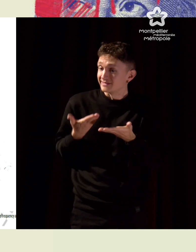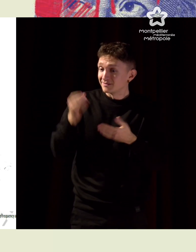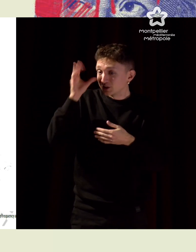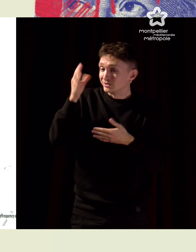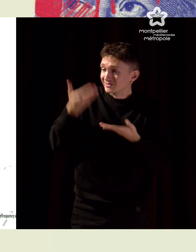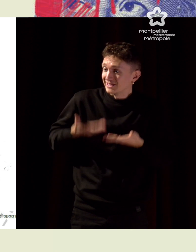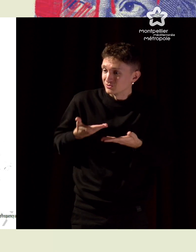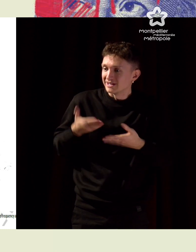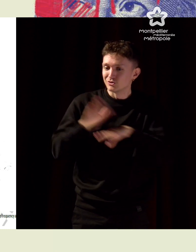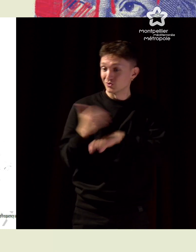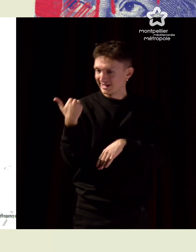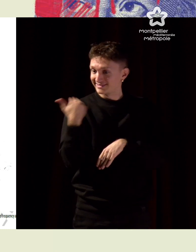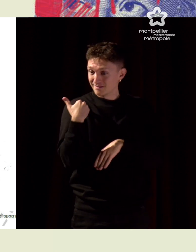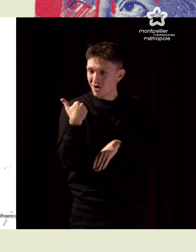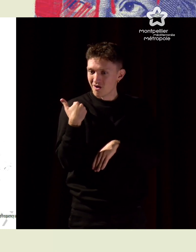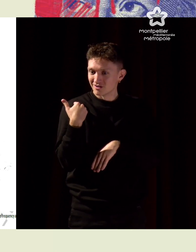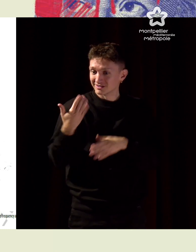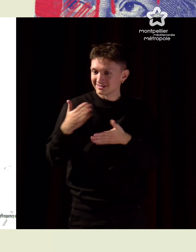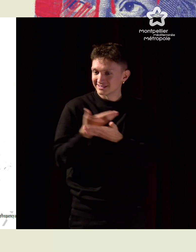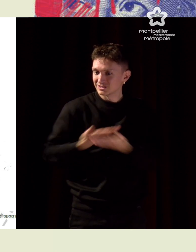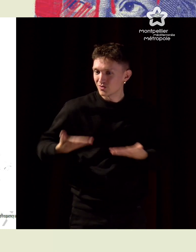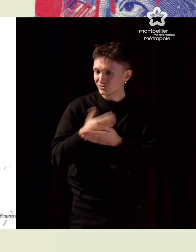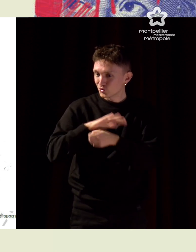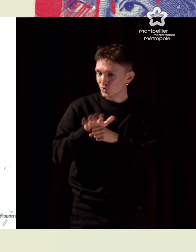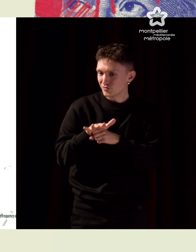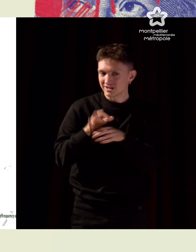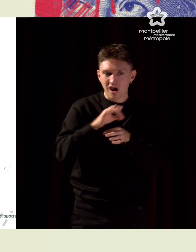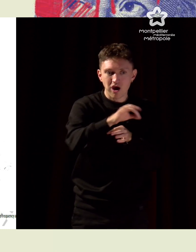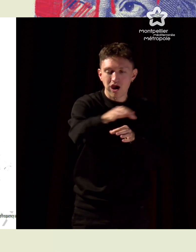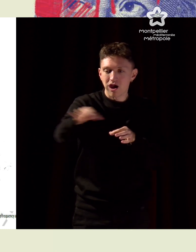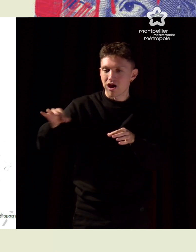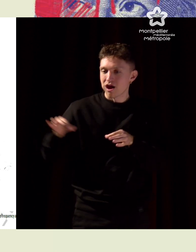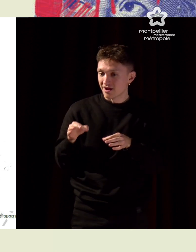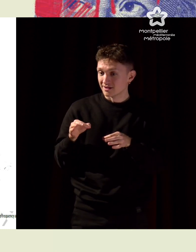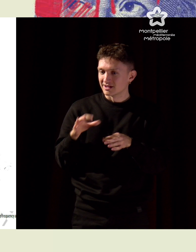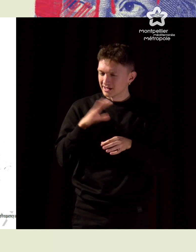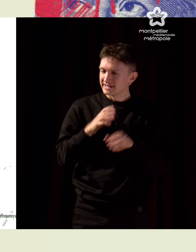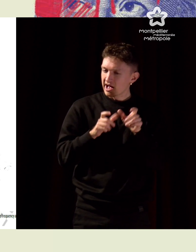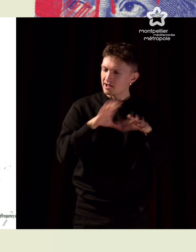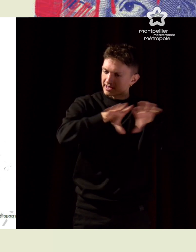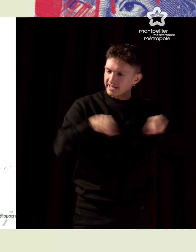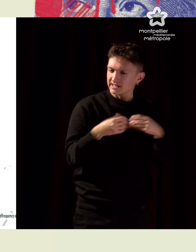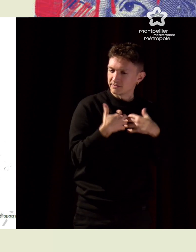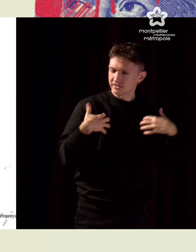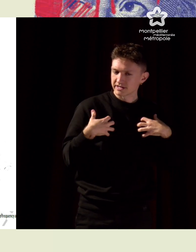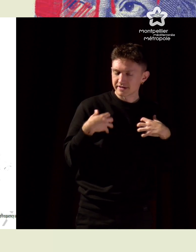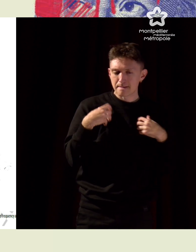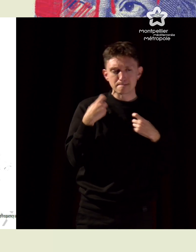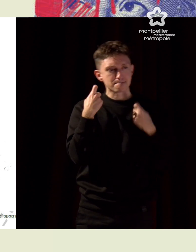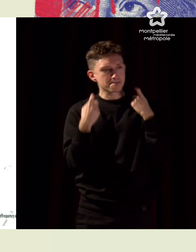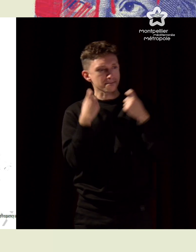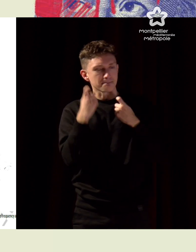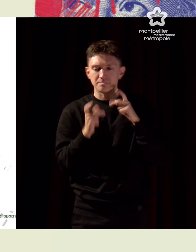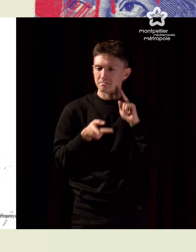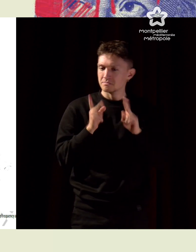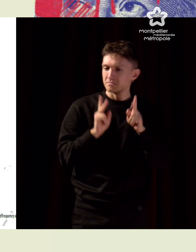l'épidémie de Covid-19, il y a des chercheurs qui ont essayé de regarder s'il y avait des facteurs génétiques dans le fait de